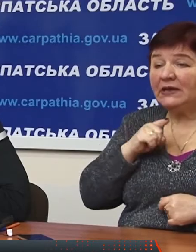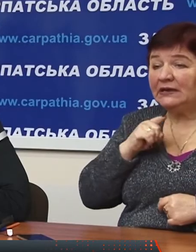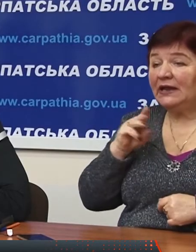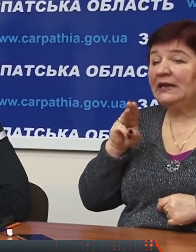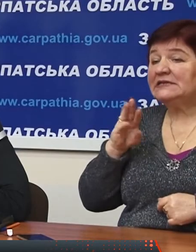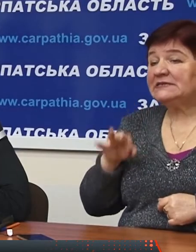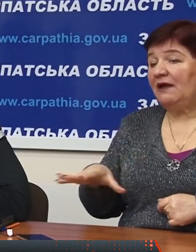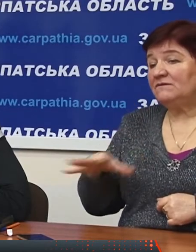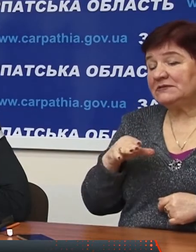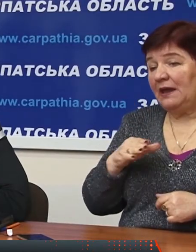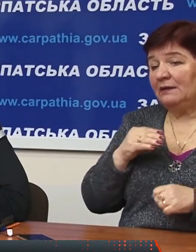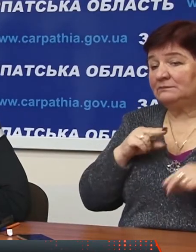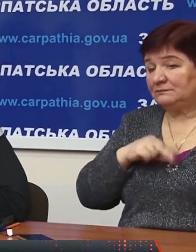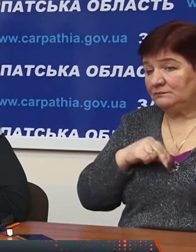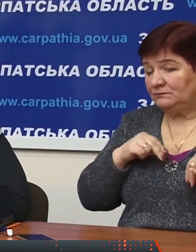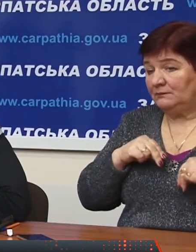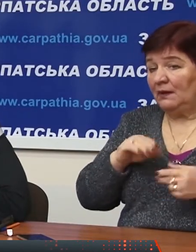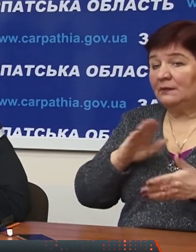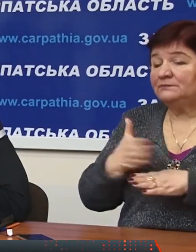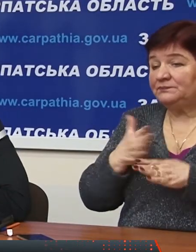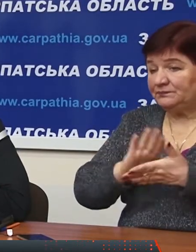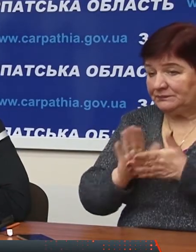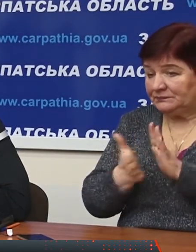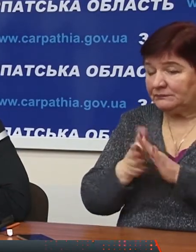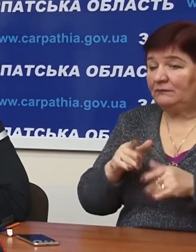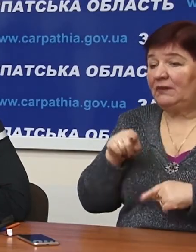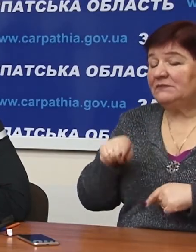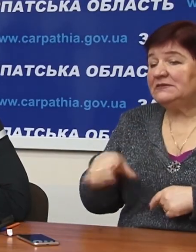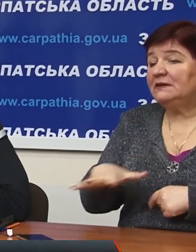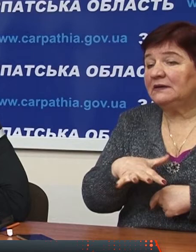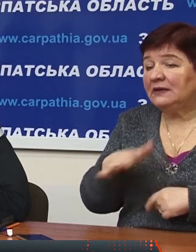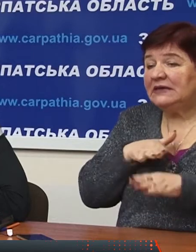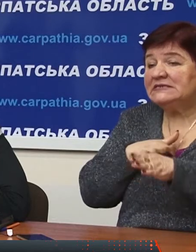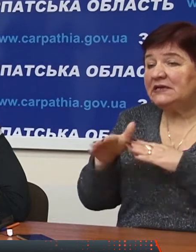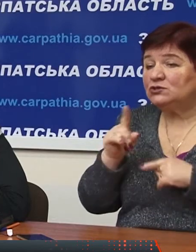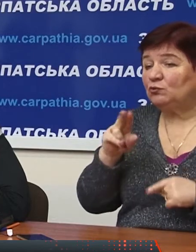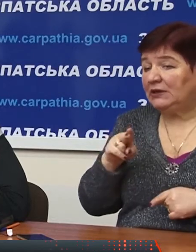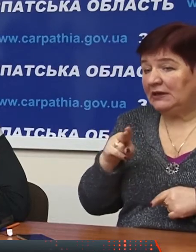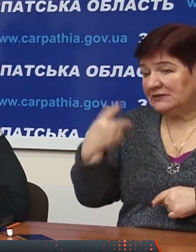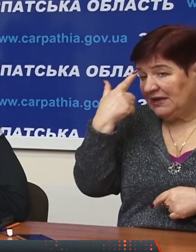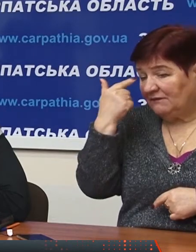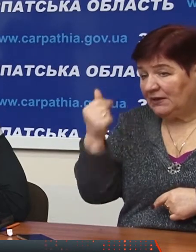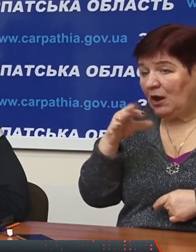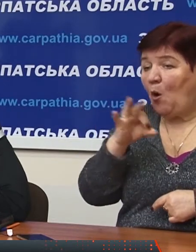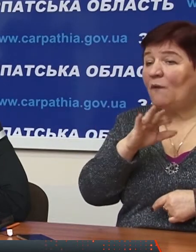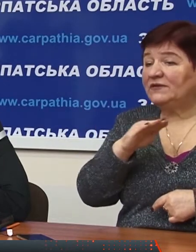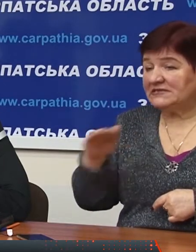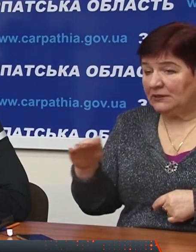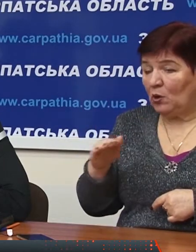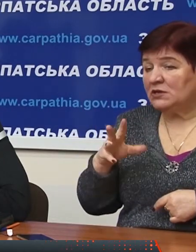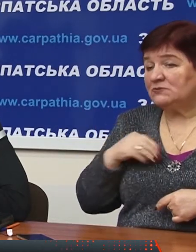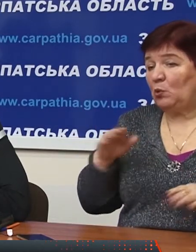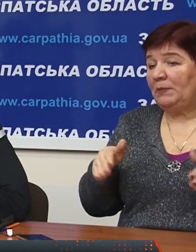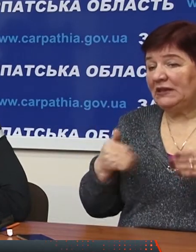Це працює в рамках міжурядових угод. Є ці країни здійснюють, і вони заявили про це офіційно, про свою